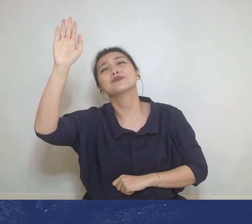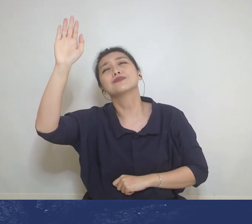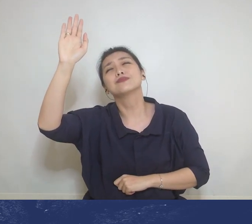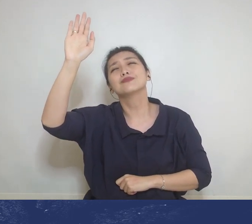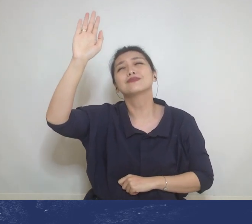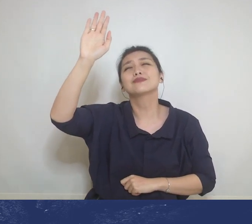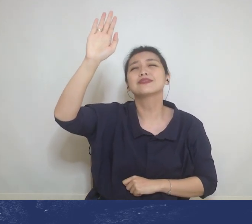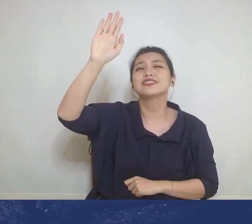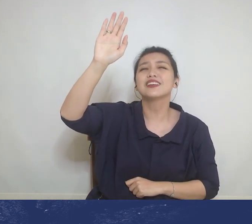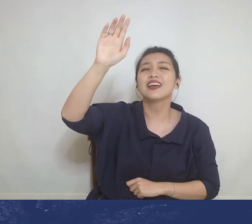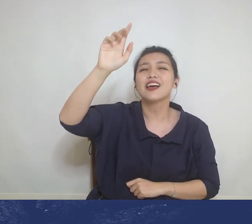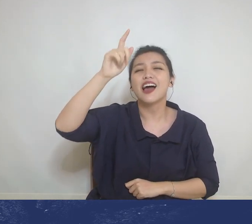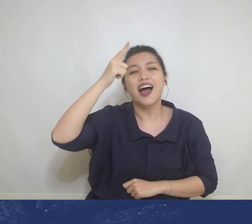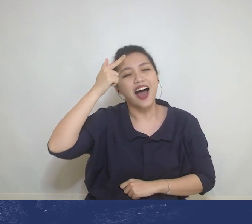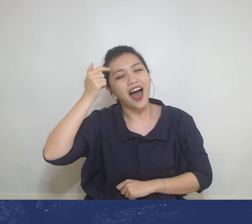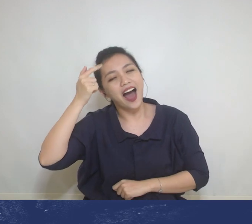kasihmu.